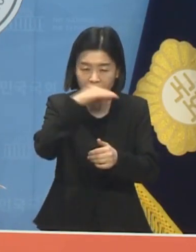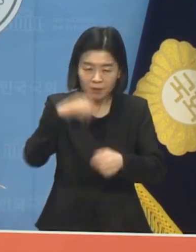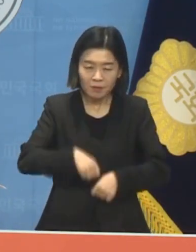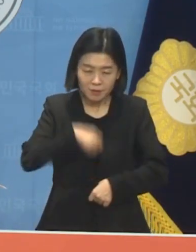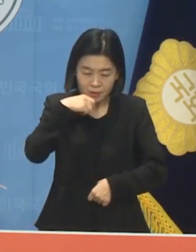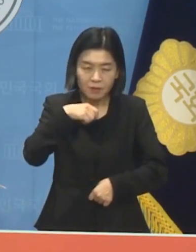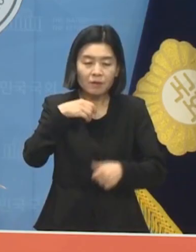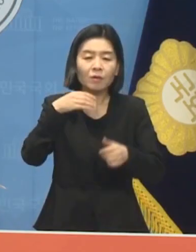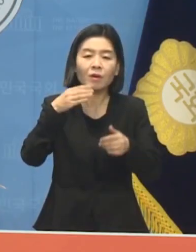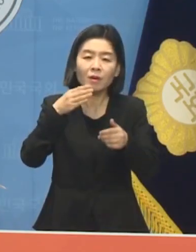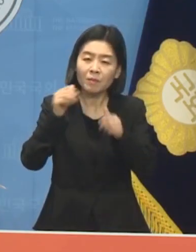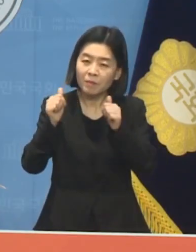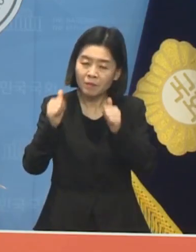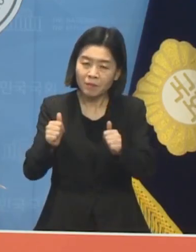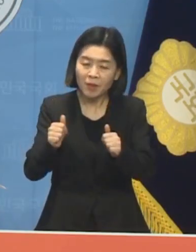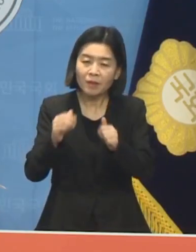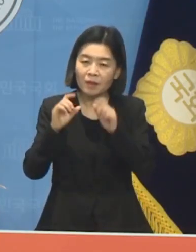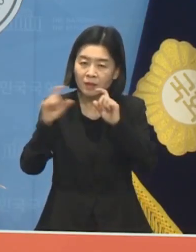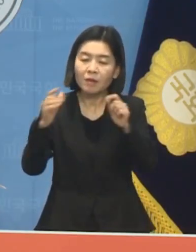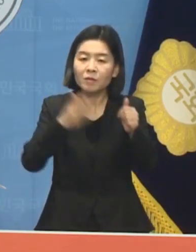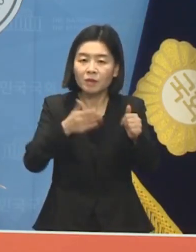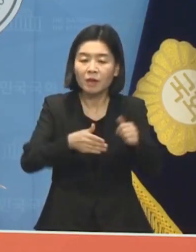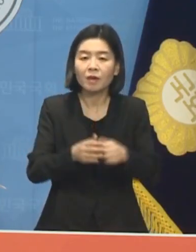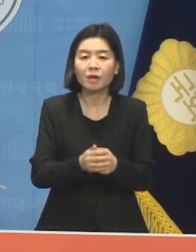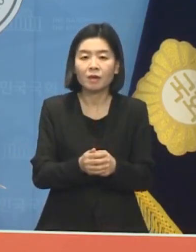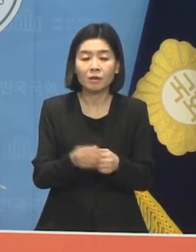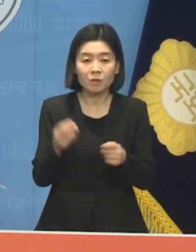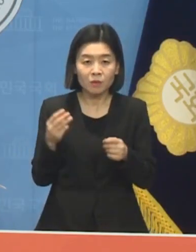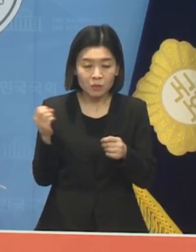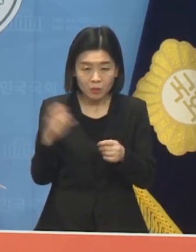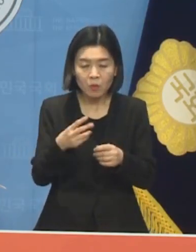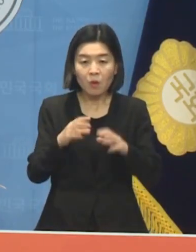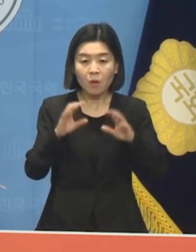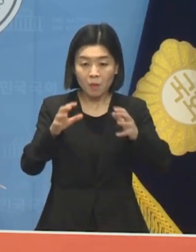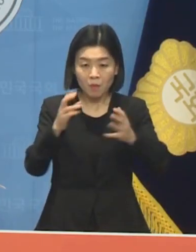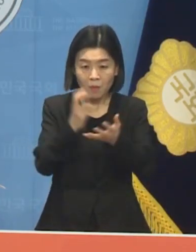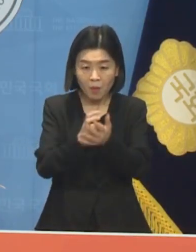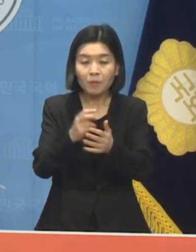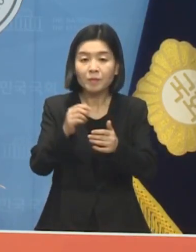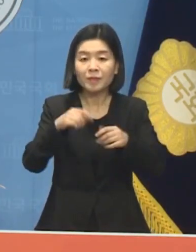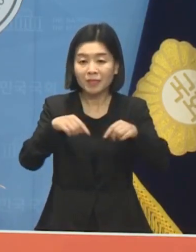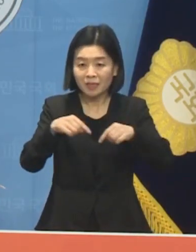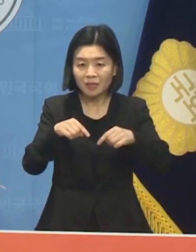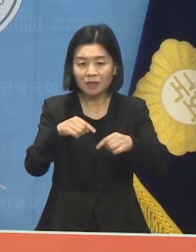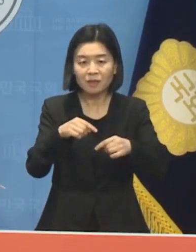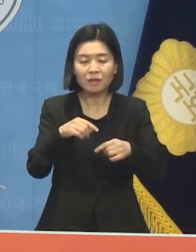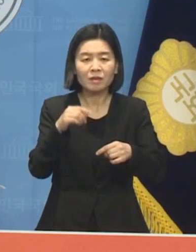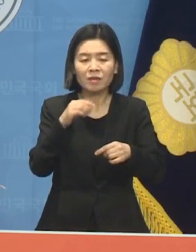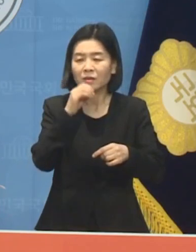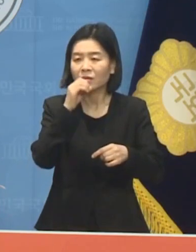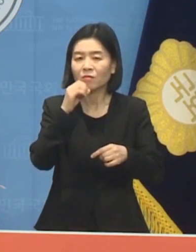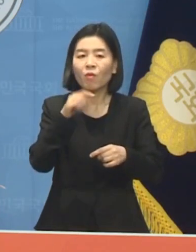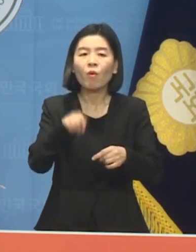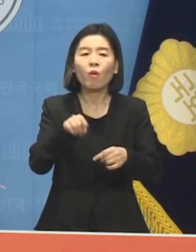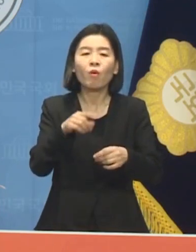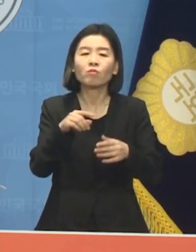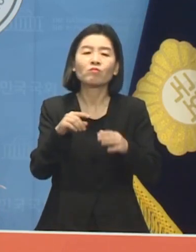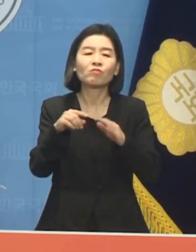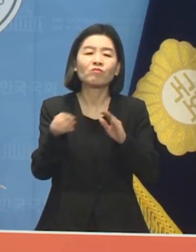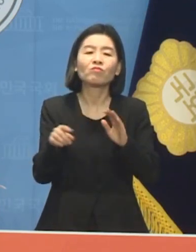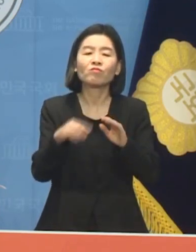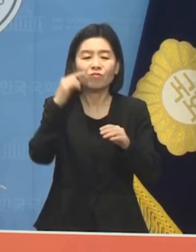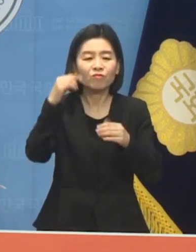대통령 불법 체포는 법치주의 원칙을 정면으로 부정했다. 추잡한 판사 쇼핑, 법원